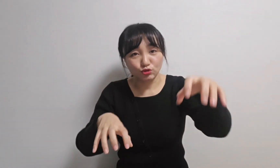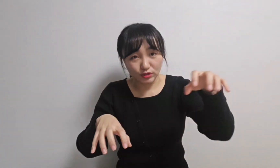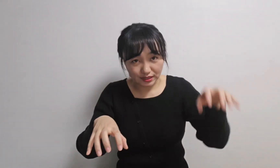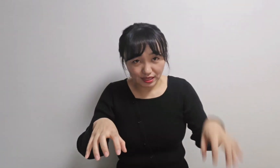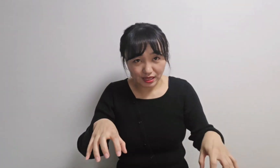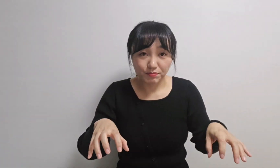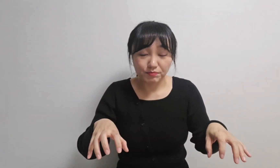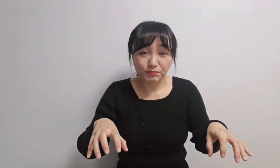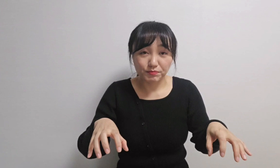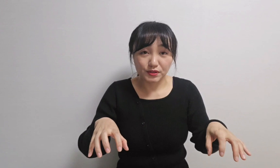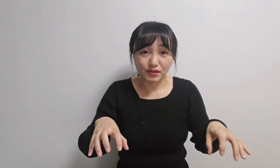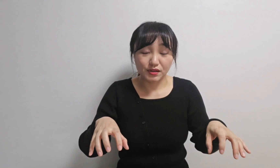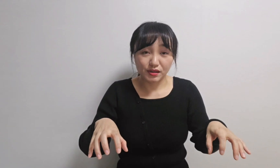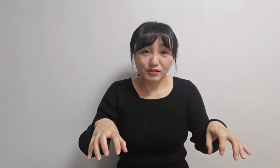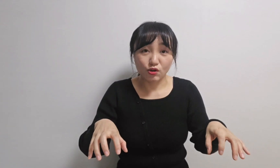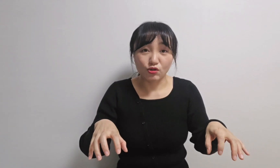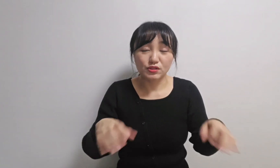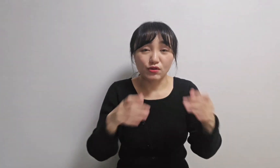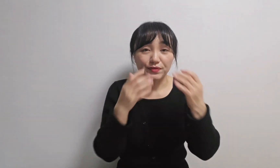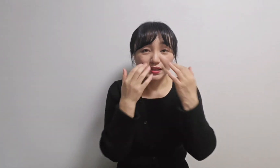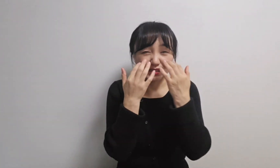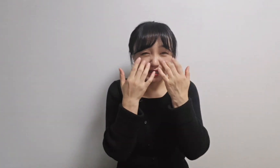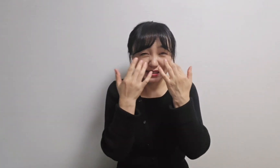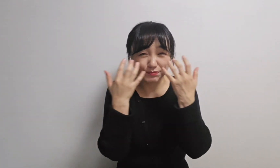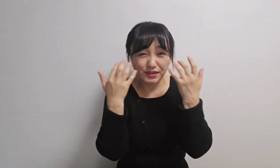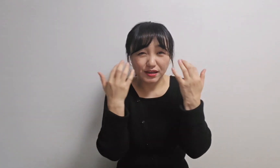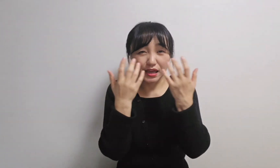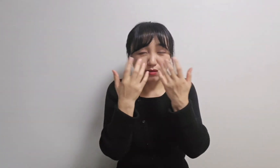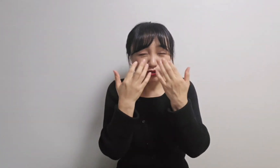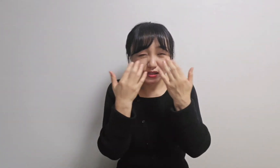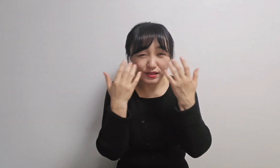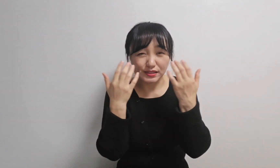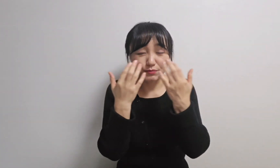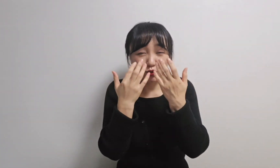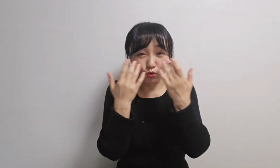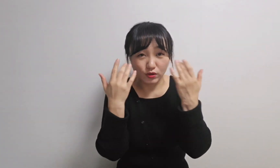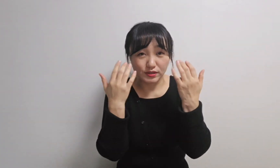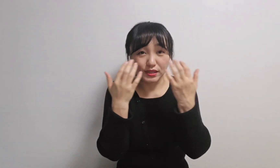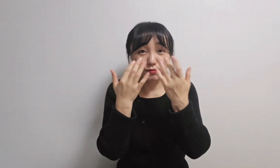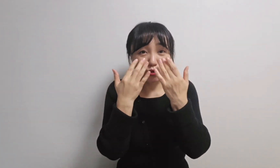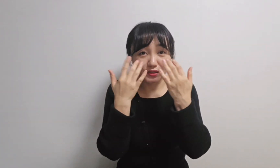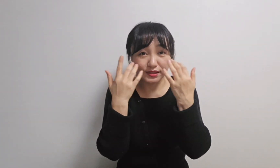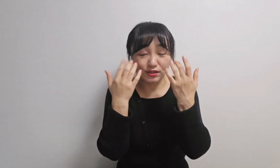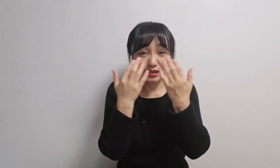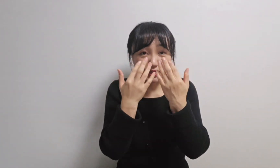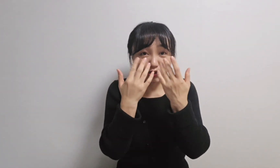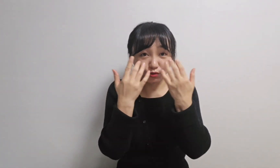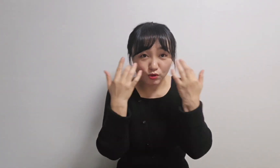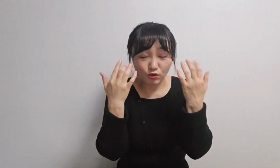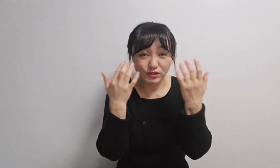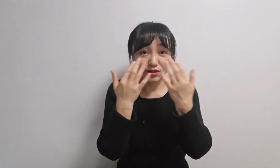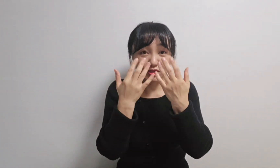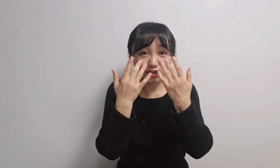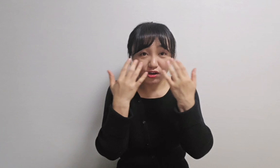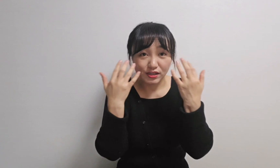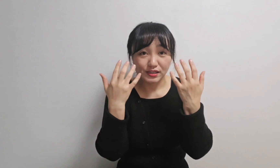아무데나 해서 여기서 이제 잡다하게 아무데나 잡초할 때 이렇게 이런 표현을 하거든요.